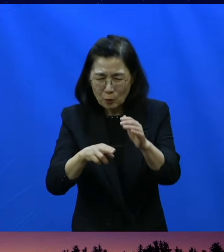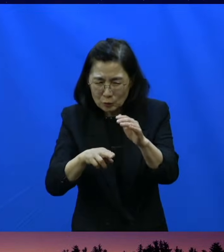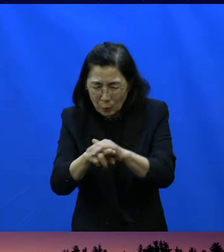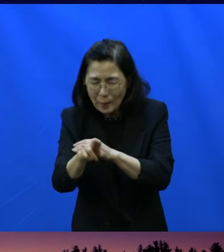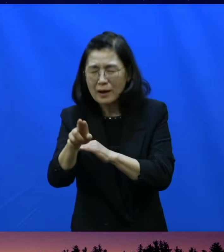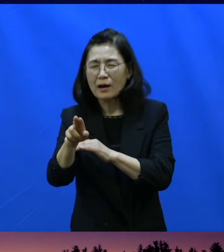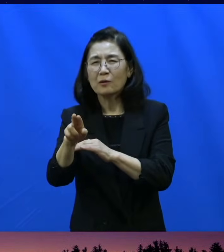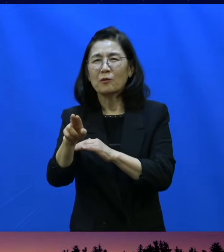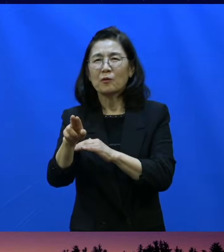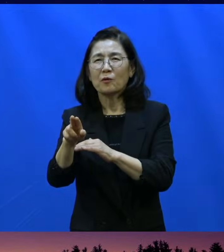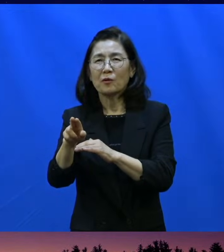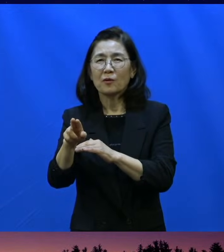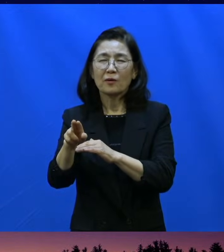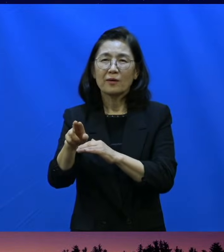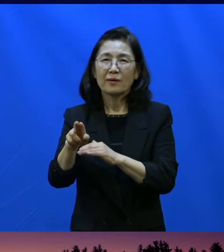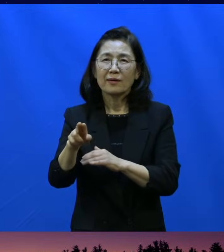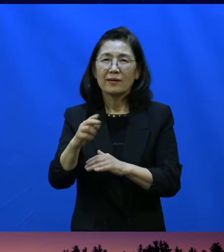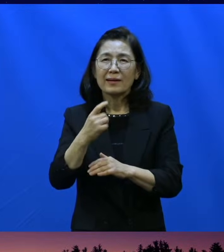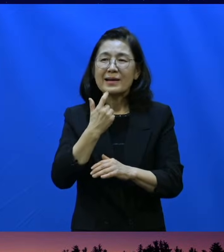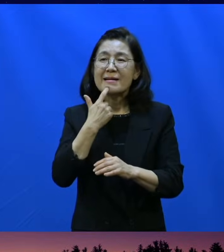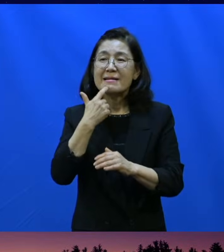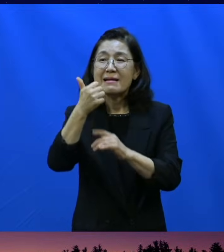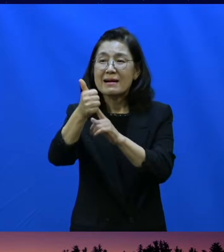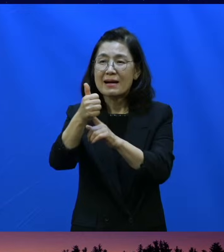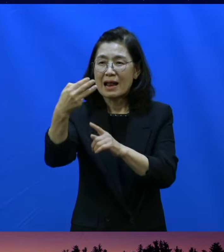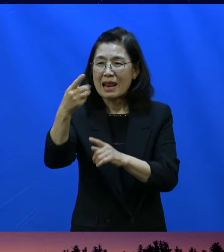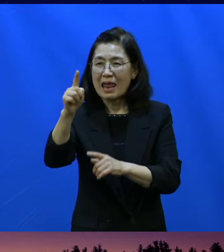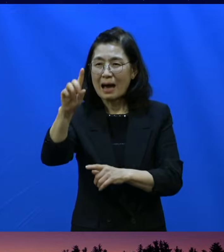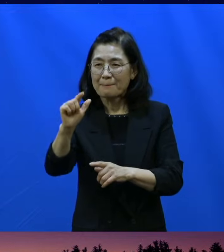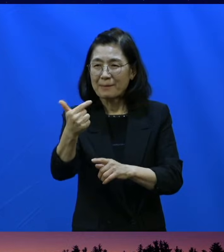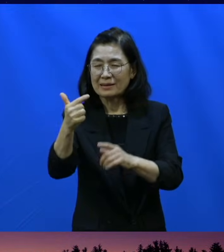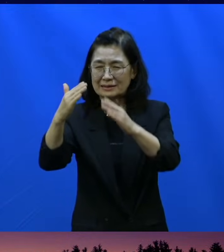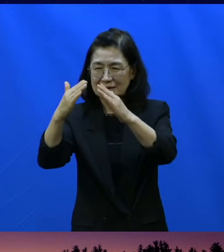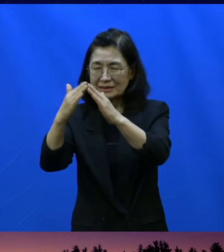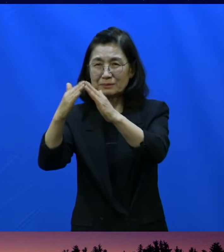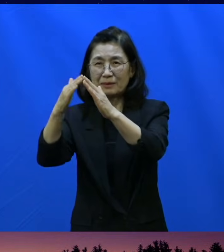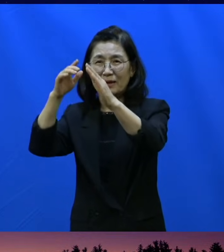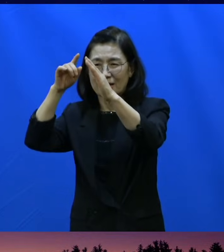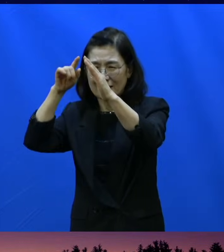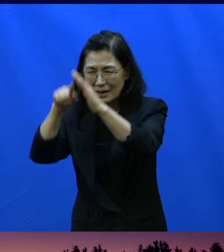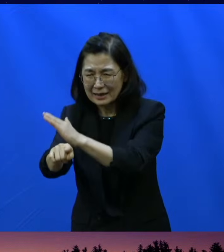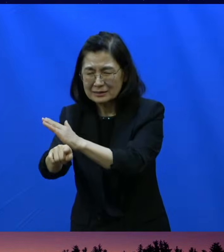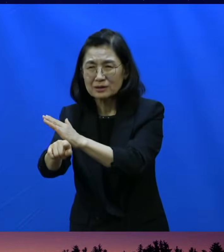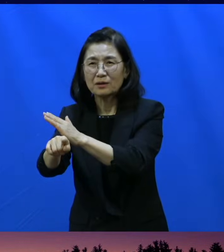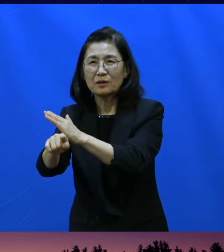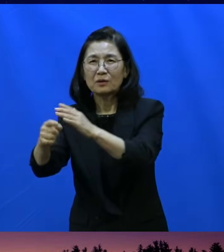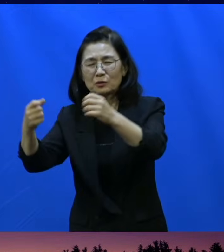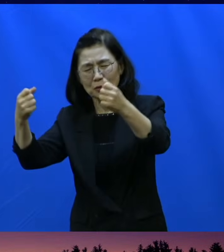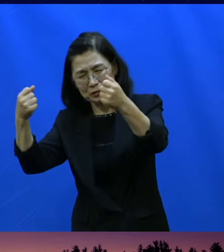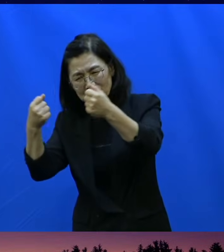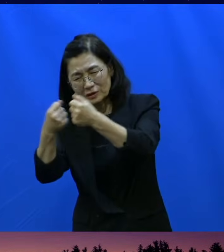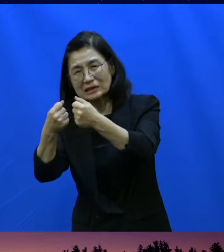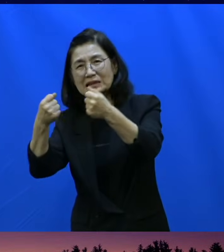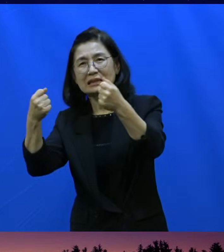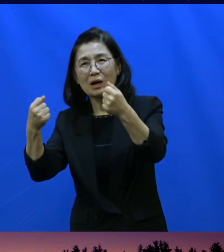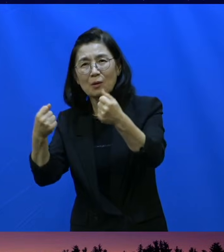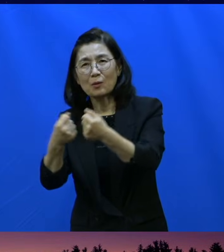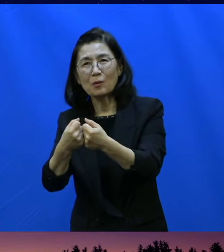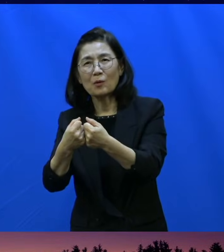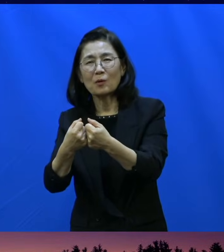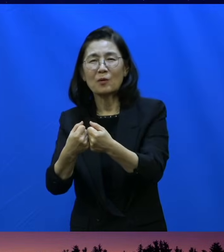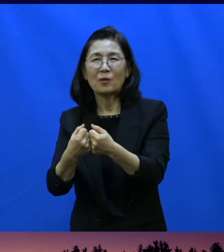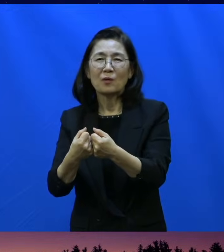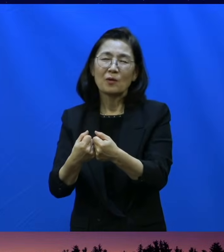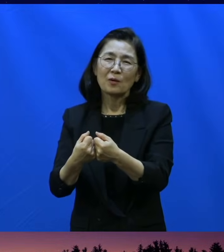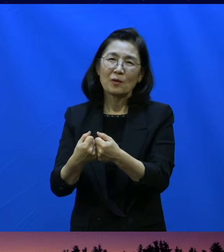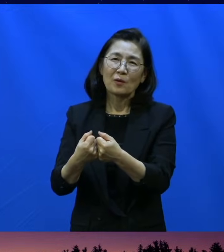되고 또 도망쳤는데 라반의 집에 가게 되고 그 라반하고 또 머리 싸움 하는데 이게 뭐 라반이 두 바퀴 돌면